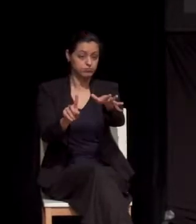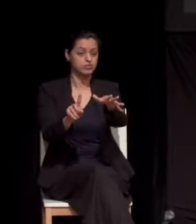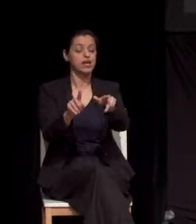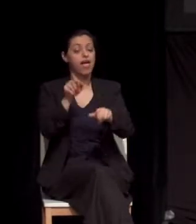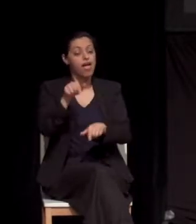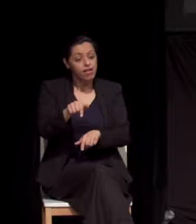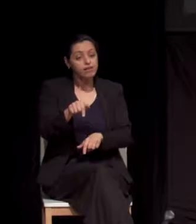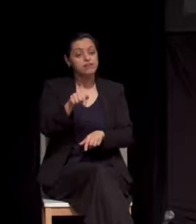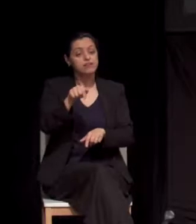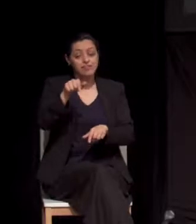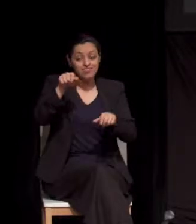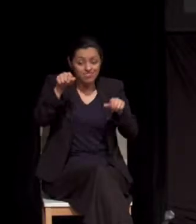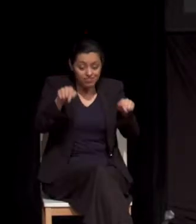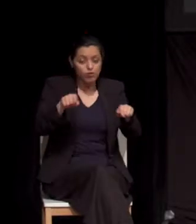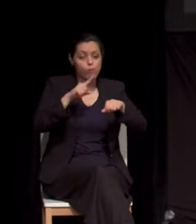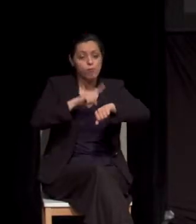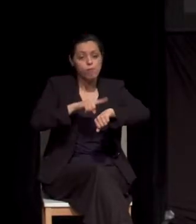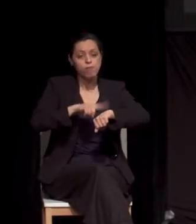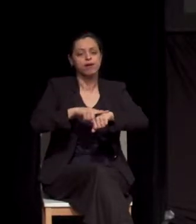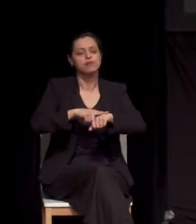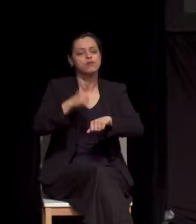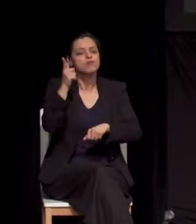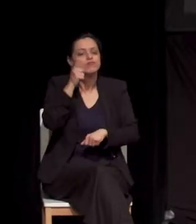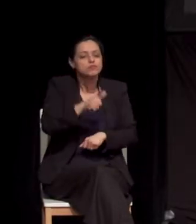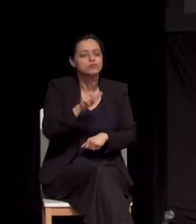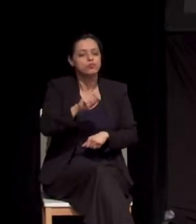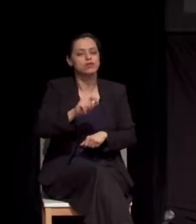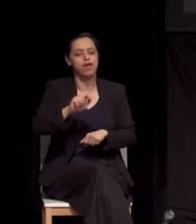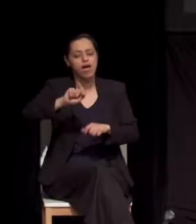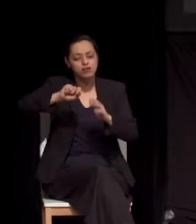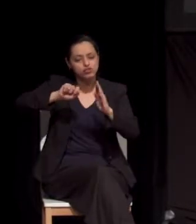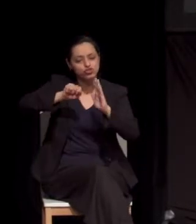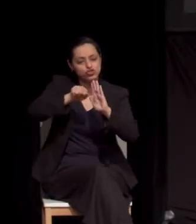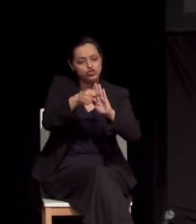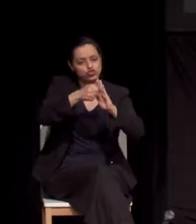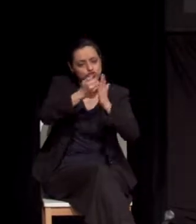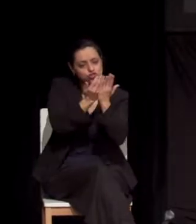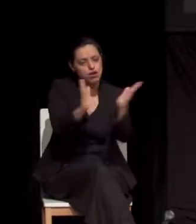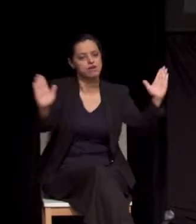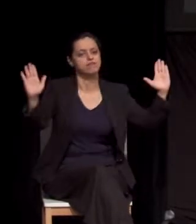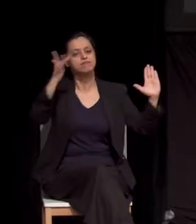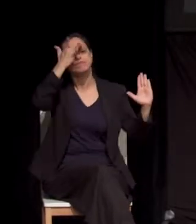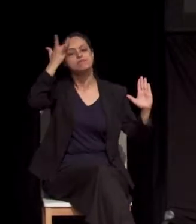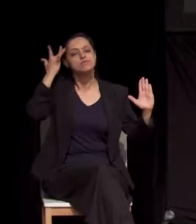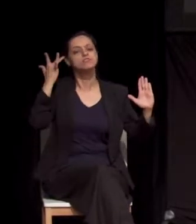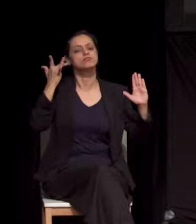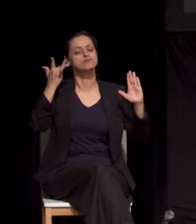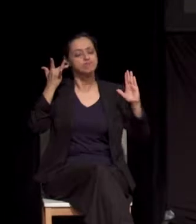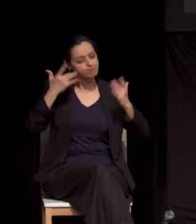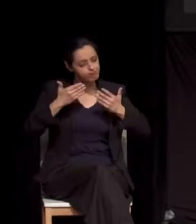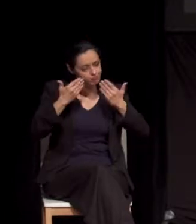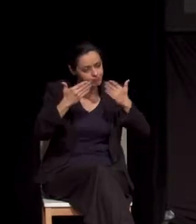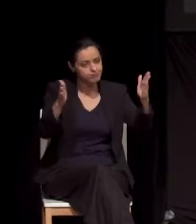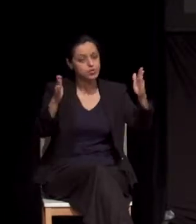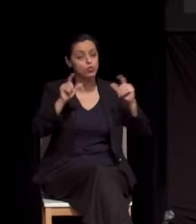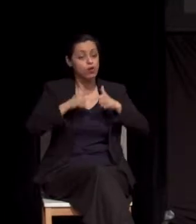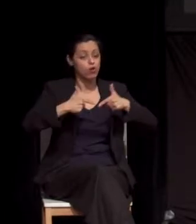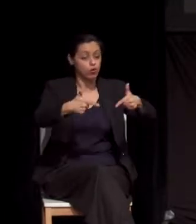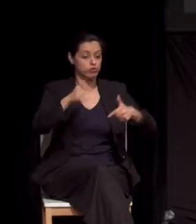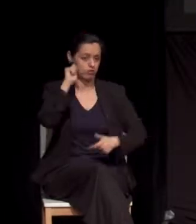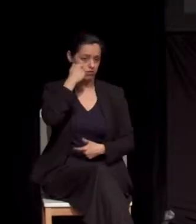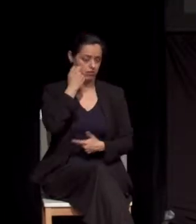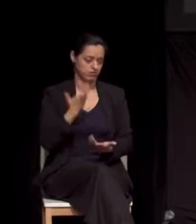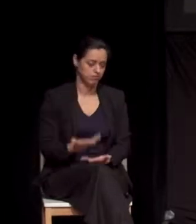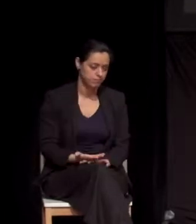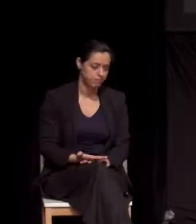as chaves que eu já tenho visto sendo extremamente utilizadas para avançar. E